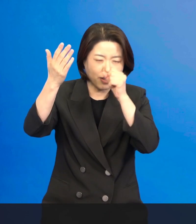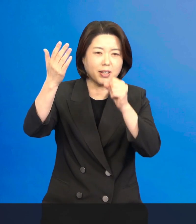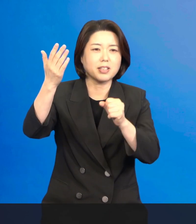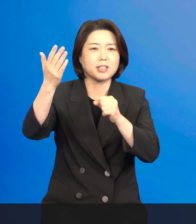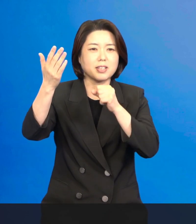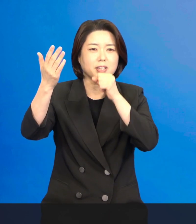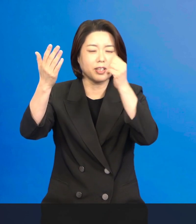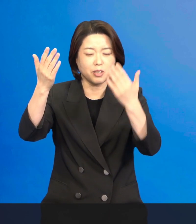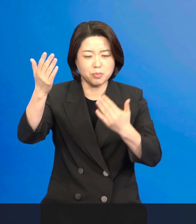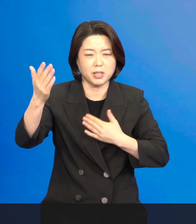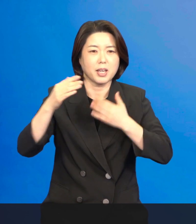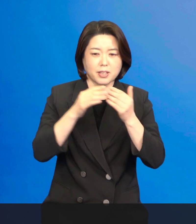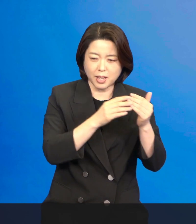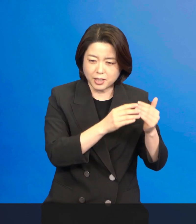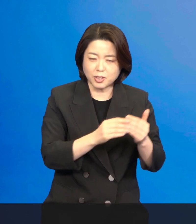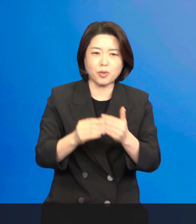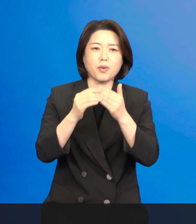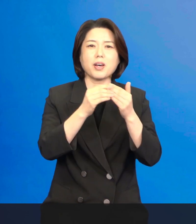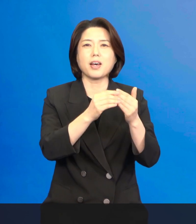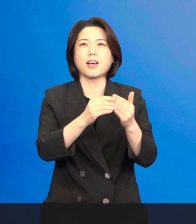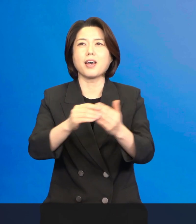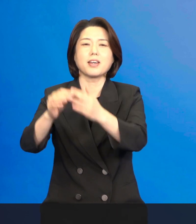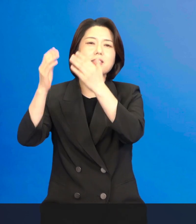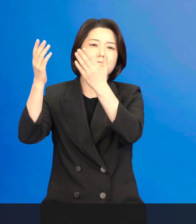주님의 선하심이 나